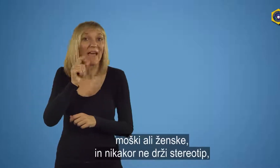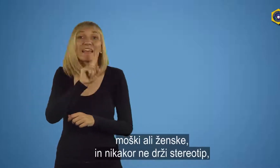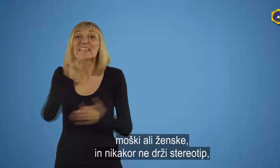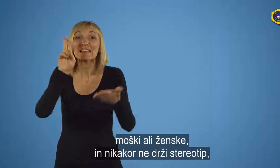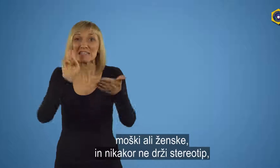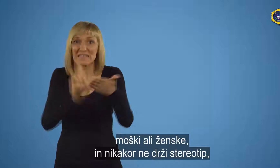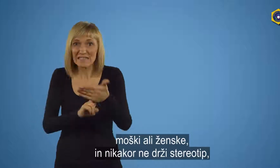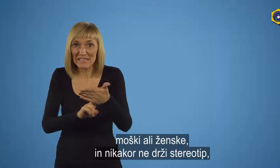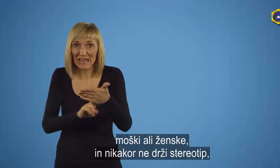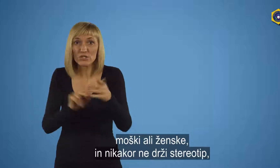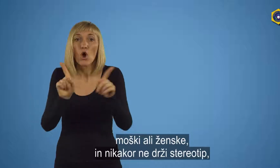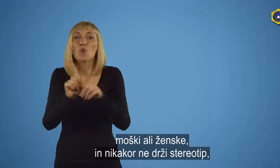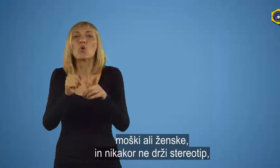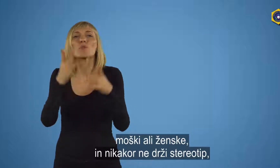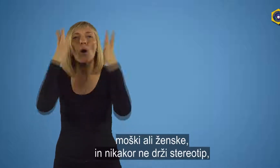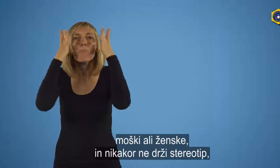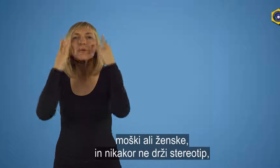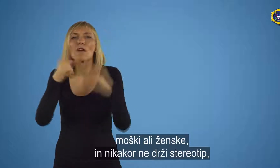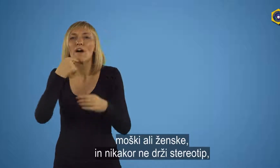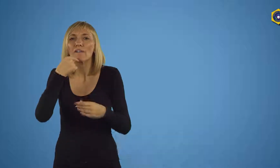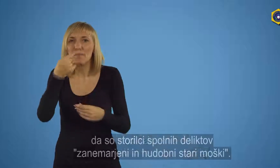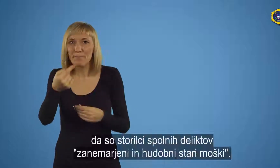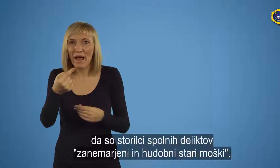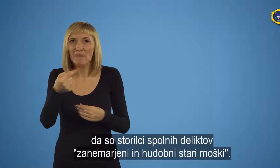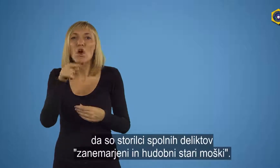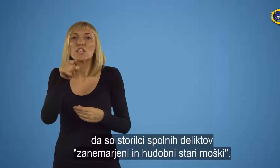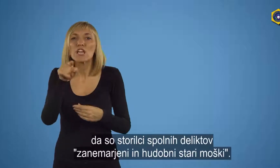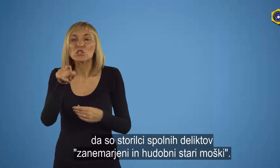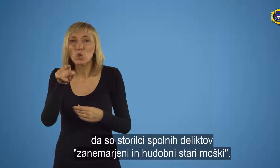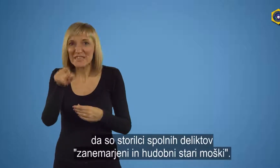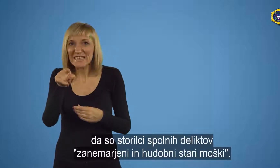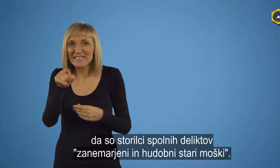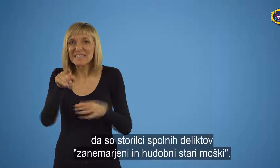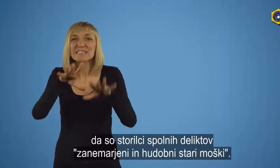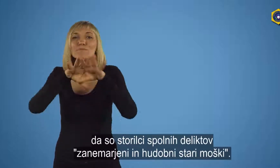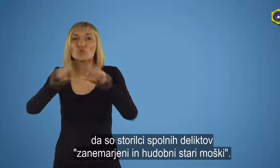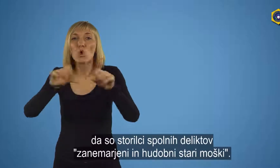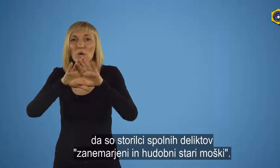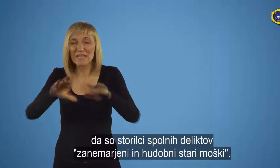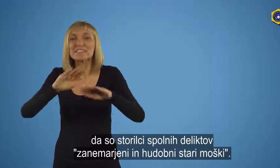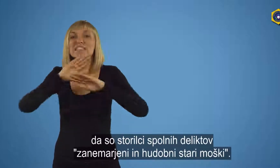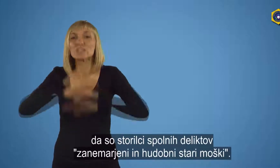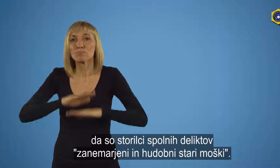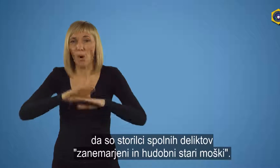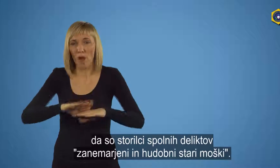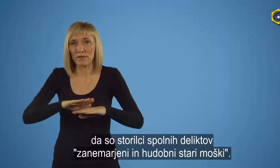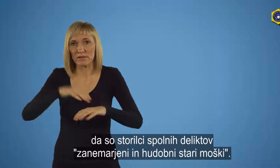drži stereotip, da so storilci spolnih deliktov zanemarjeni in hudobni stari moški.